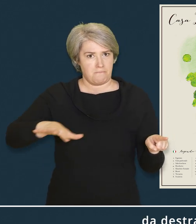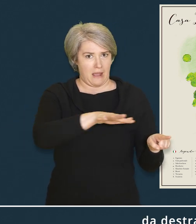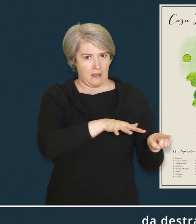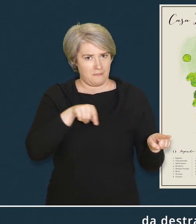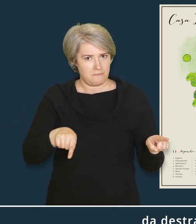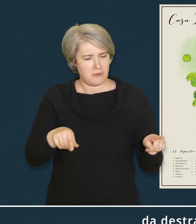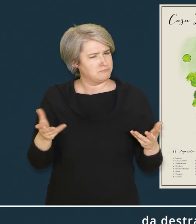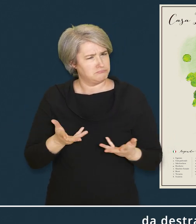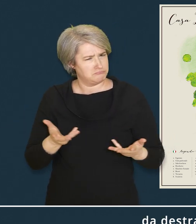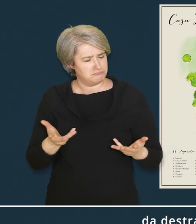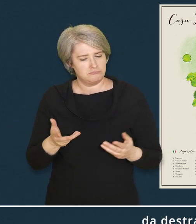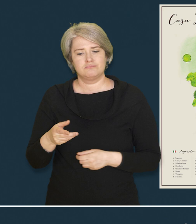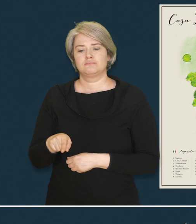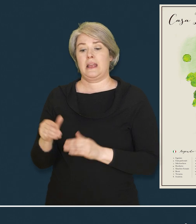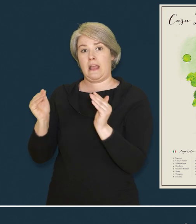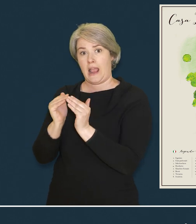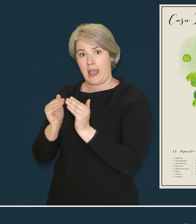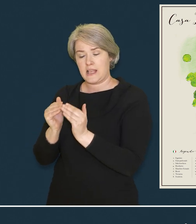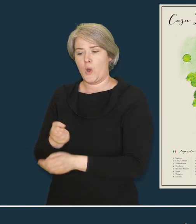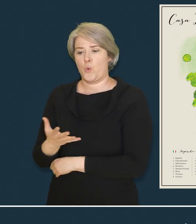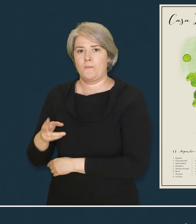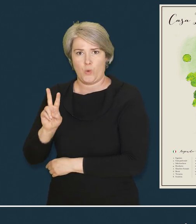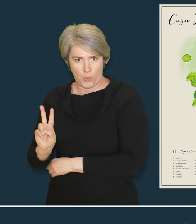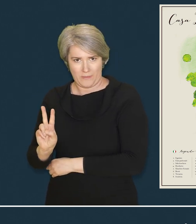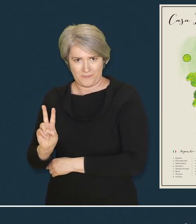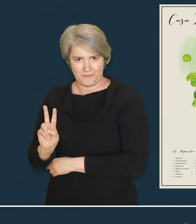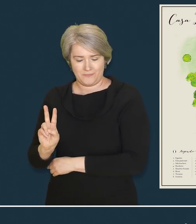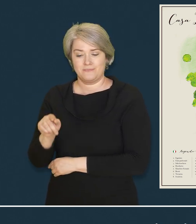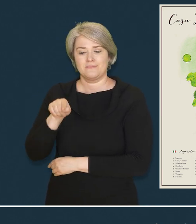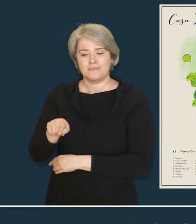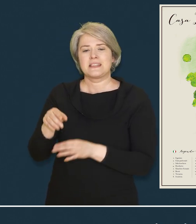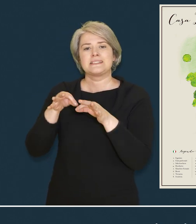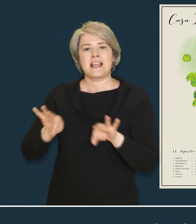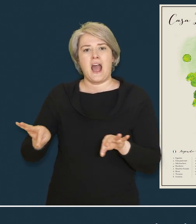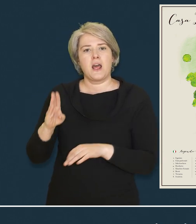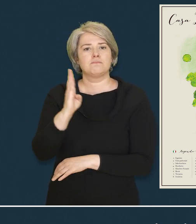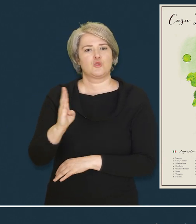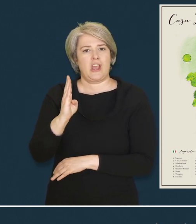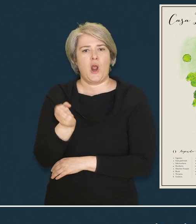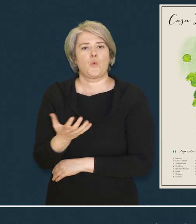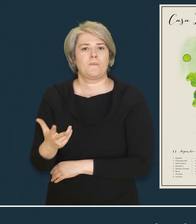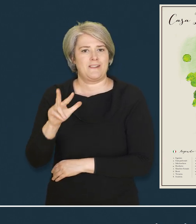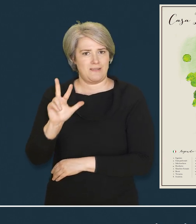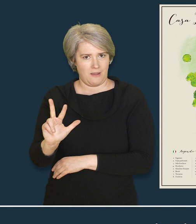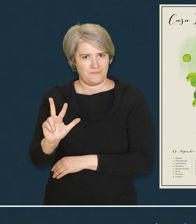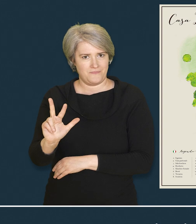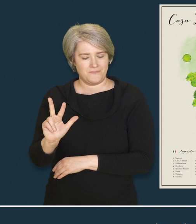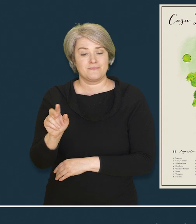la mappa qui rappresentata. La casa, numero 2. La sala boschera, numero